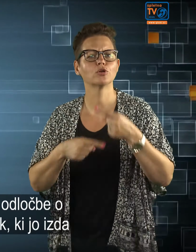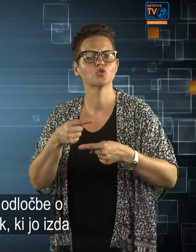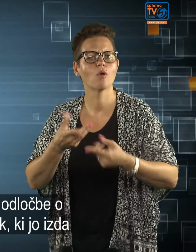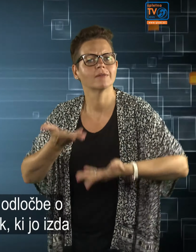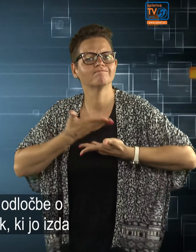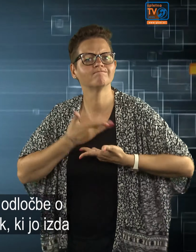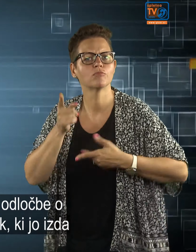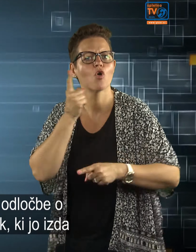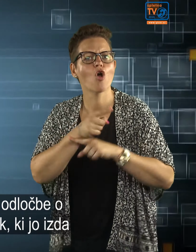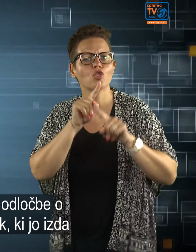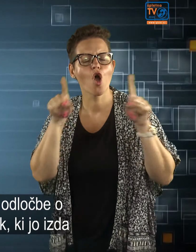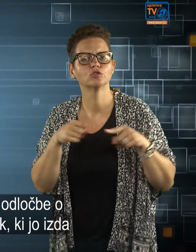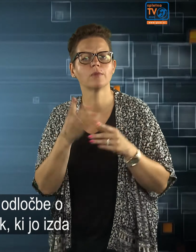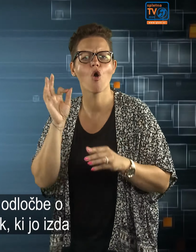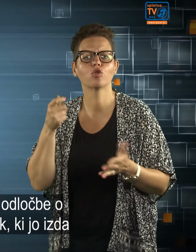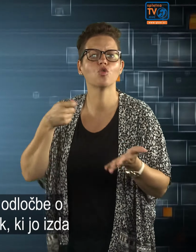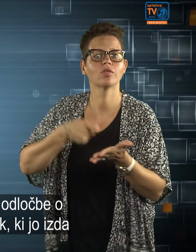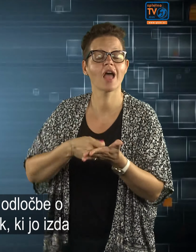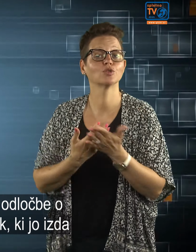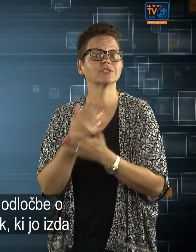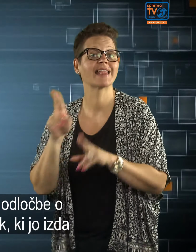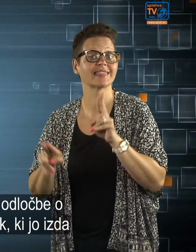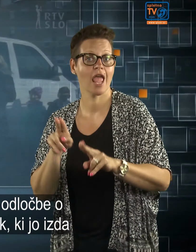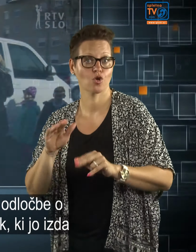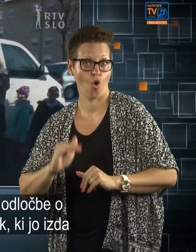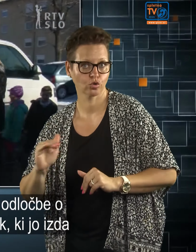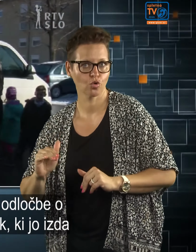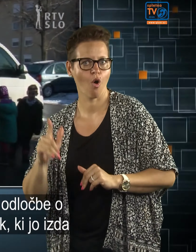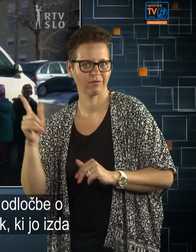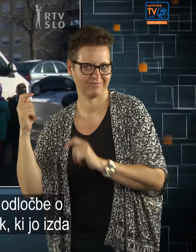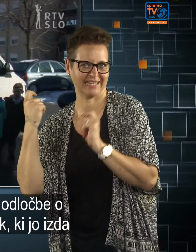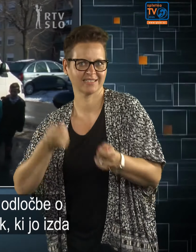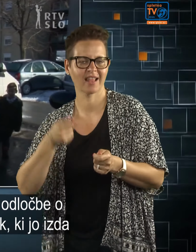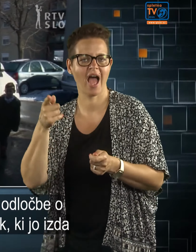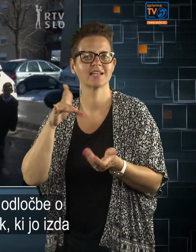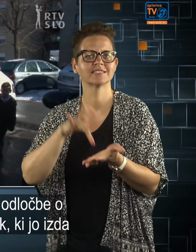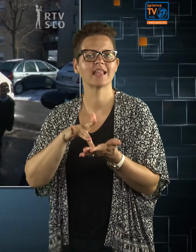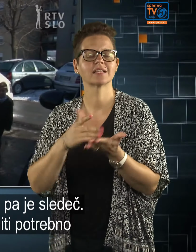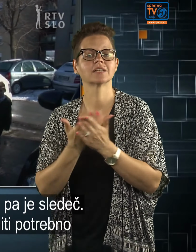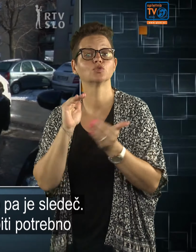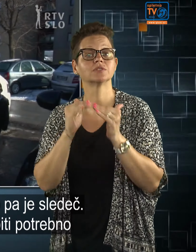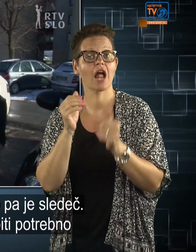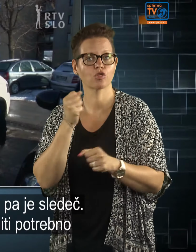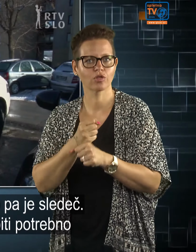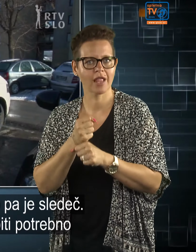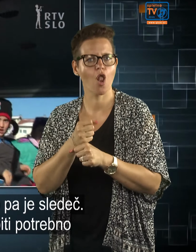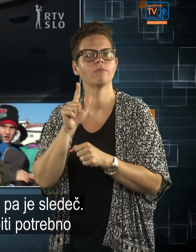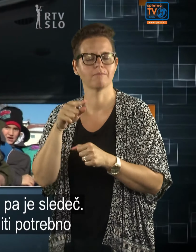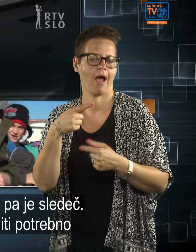Postopek pridobitve odločbe o dodatku za nego otrok, ki jo izda Center za socialno delo, pa je